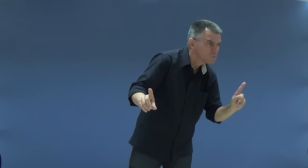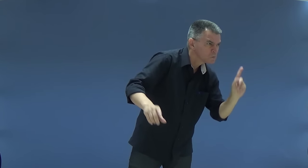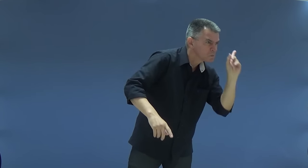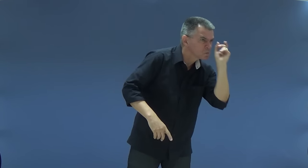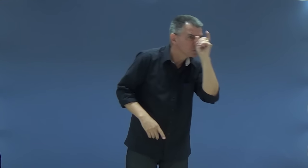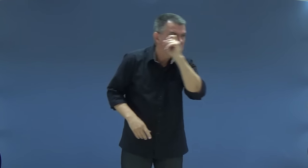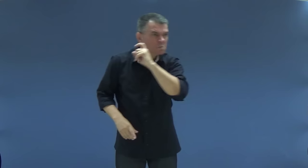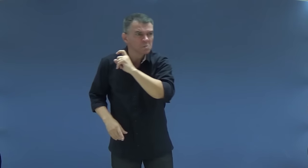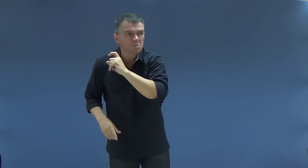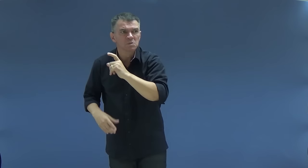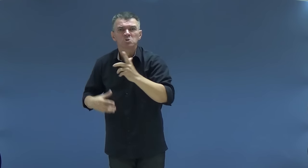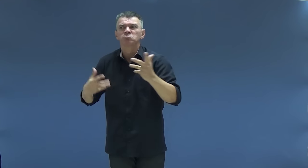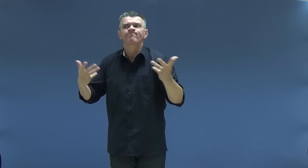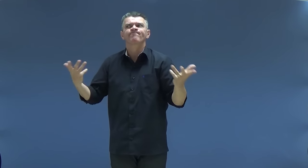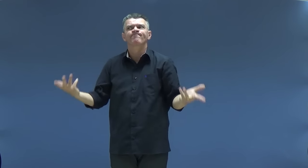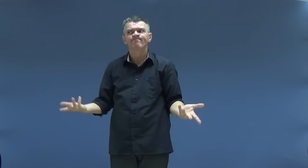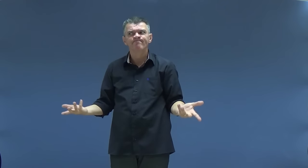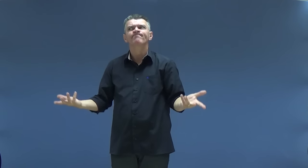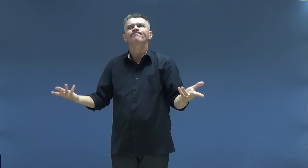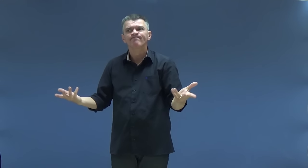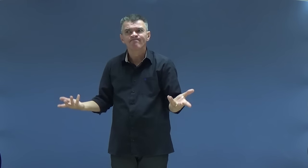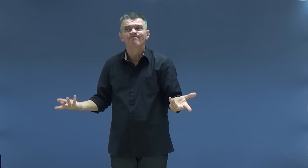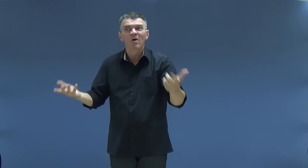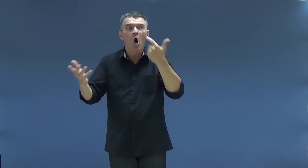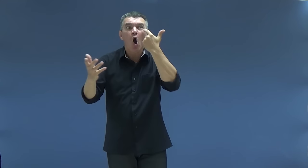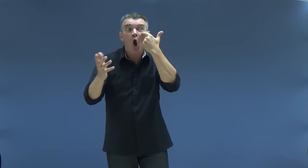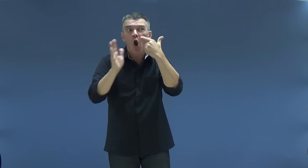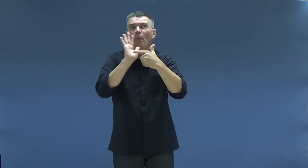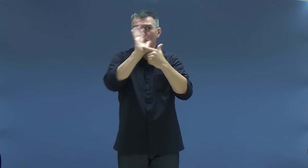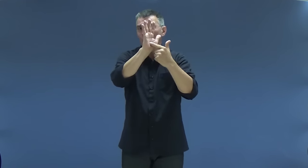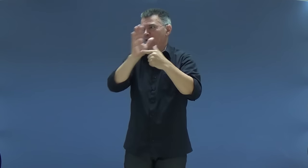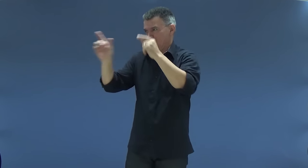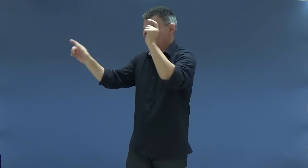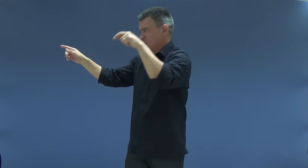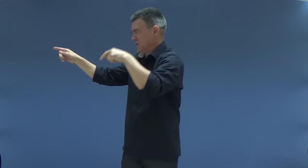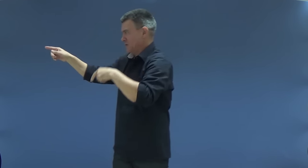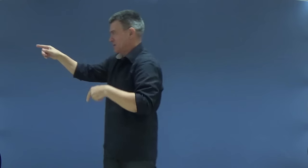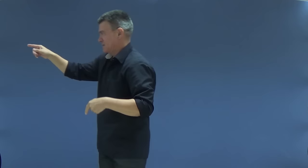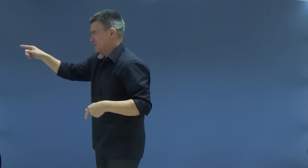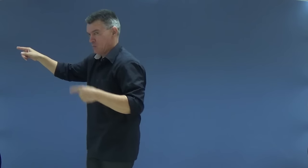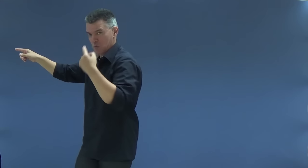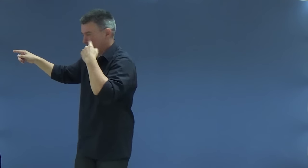Sempre? Né? Difícil, né? Então, olha só, vou mostrar uma coisa pra vocês.